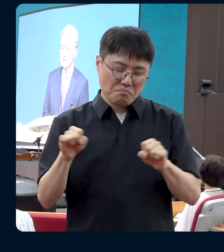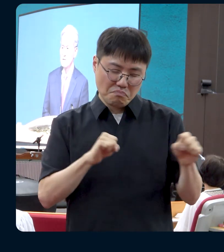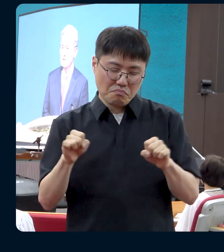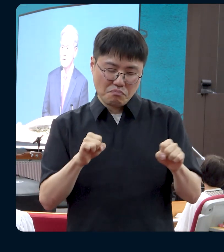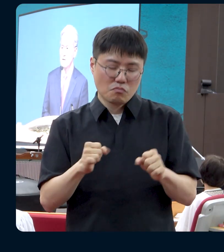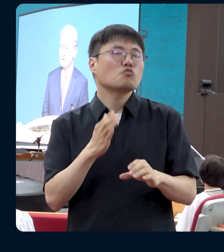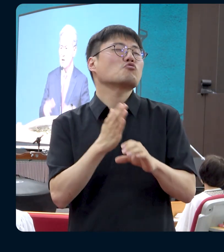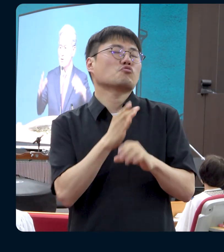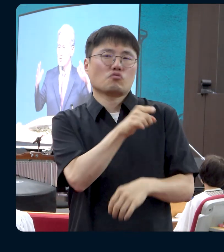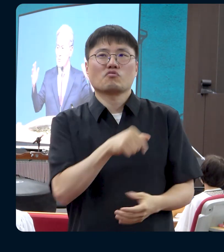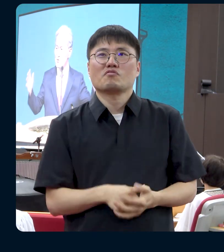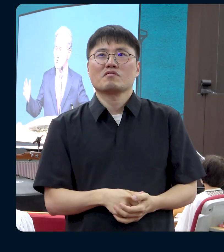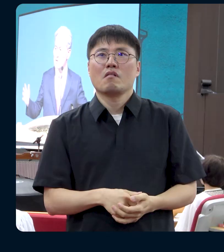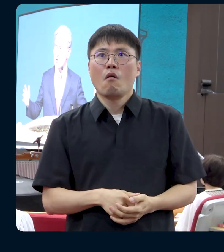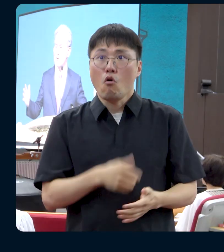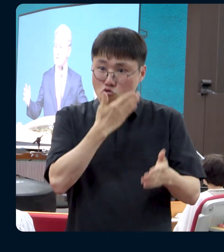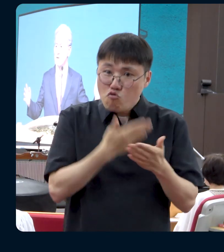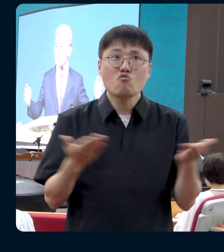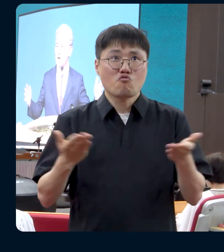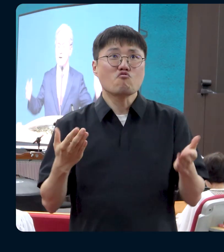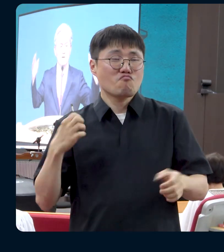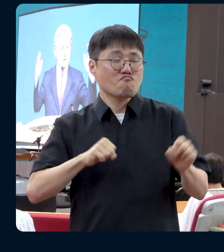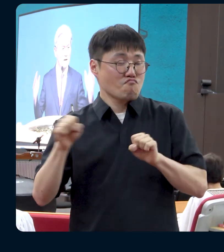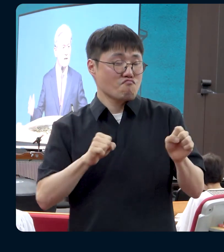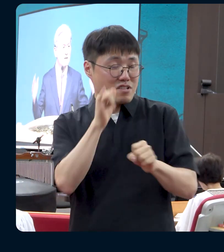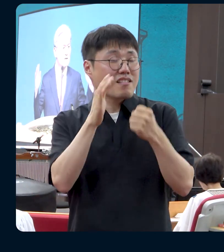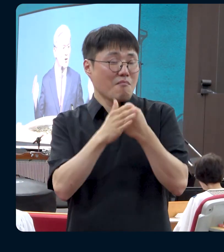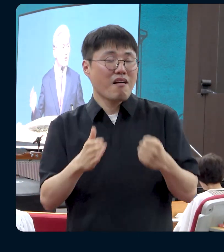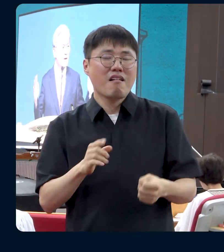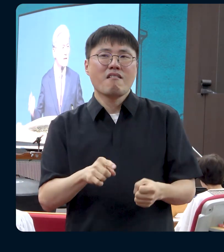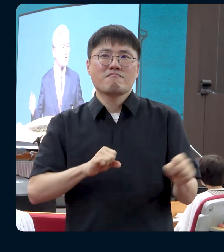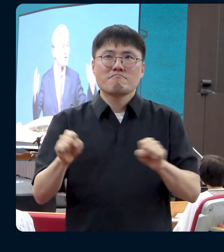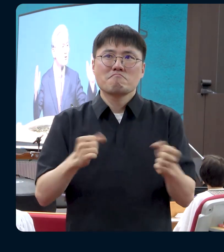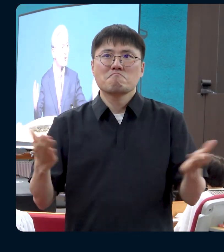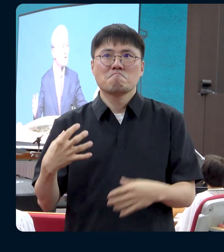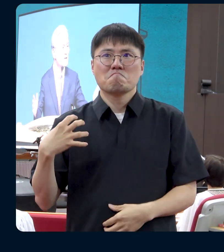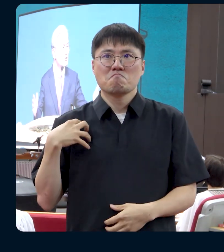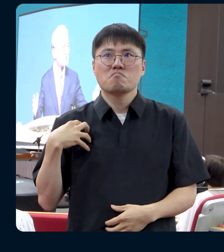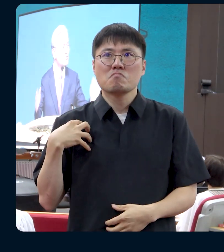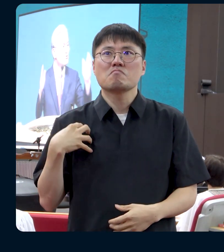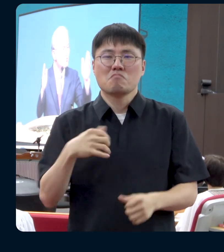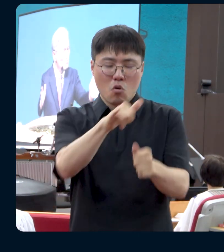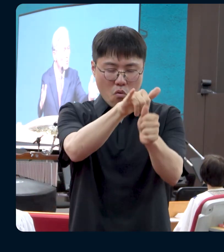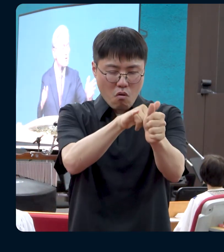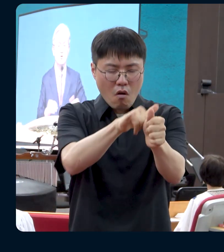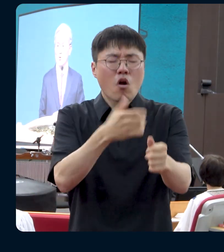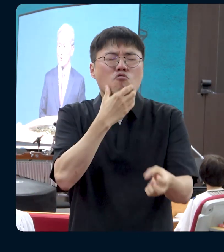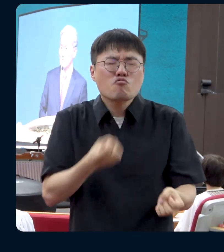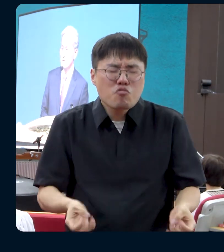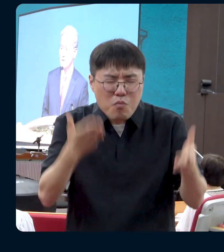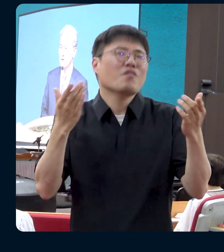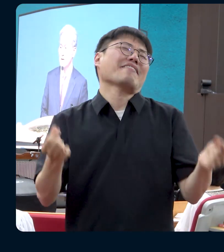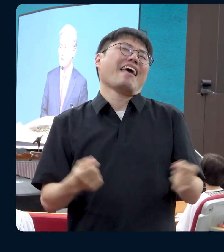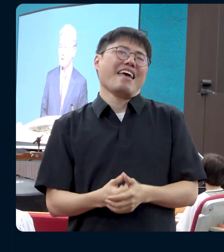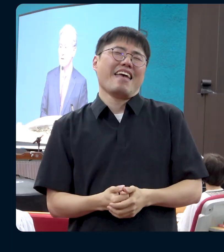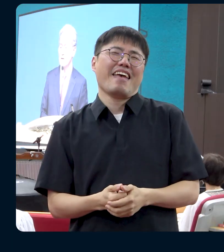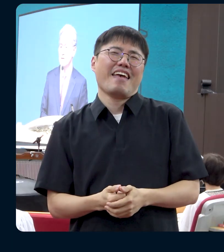됐어요. 그 사역이 정말 중요한 사역이기 때문에 그 사역을 맡아서 섬긴다는 것은 축복이죠.